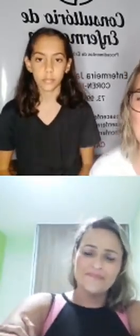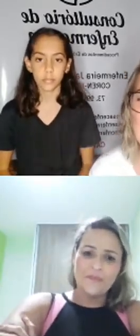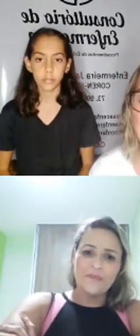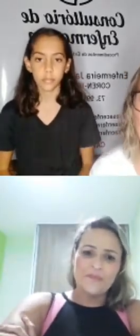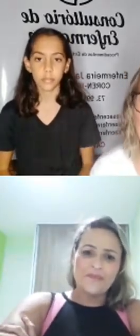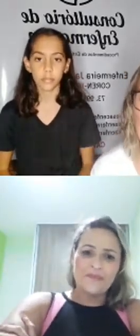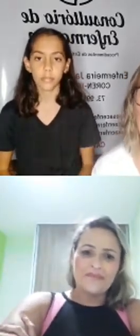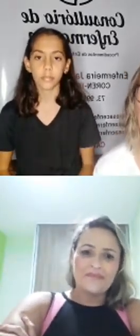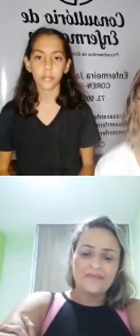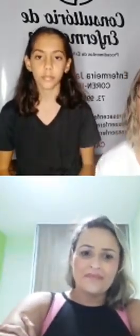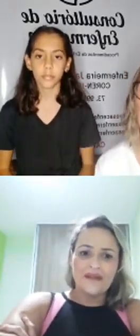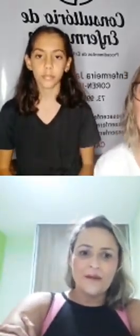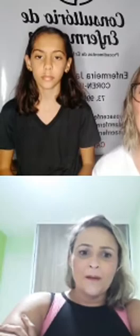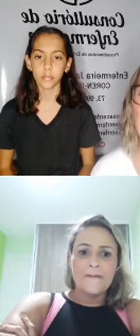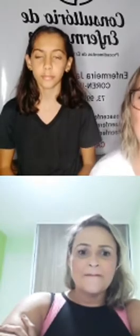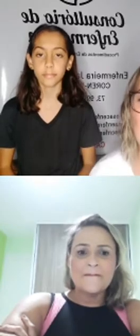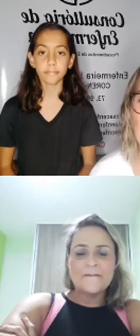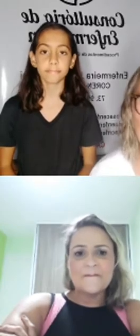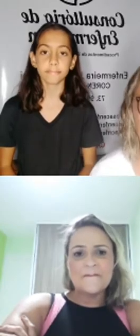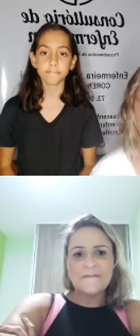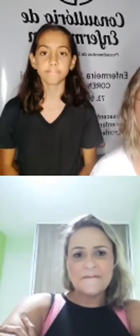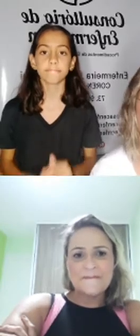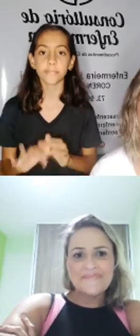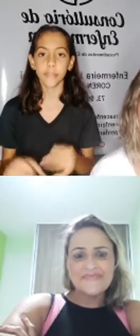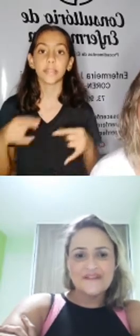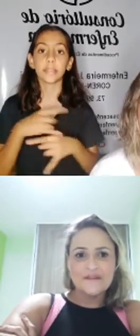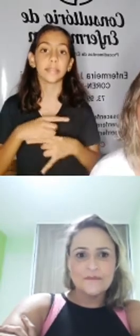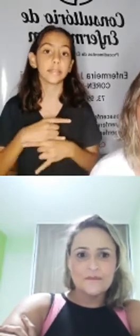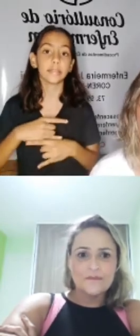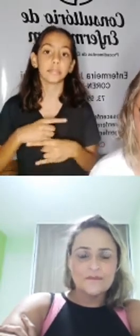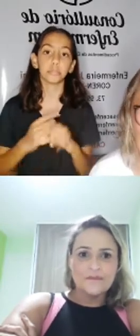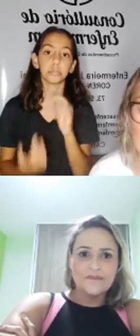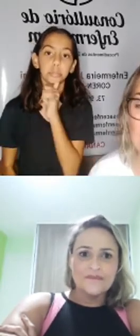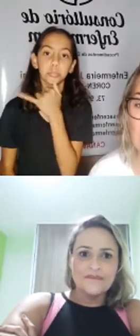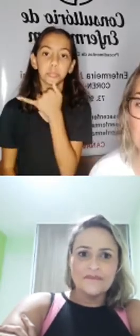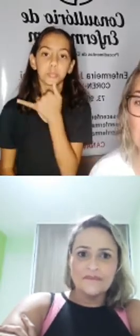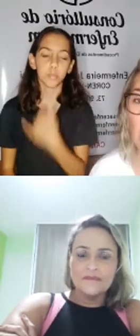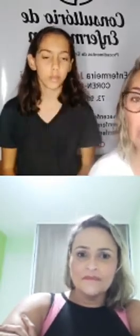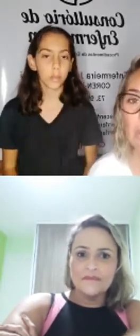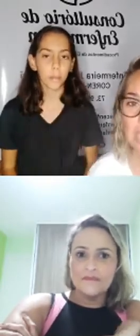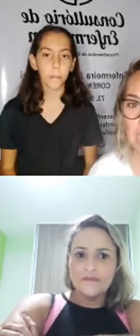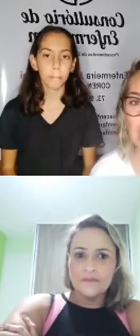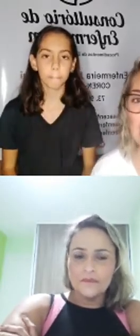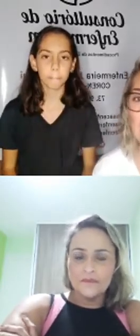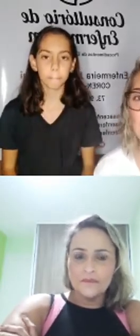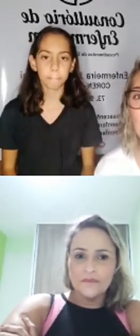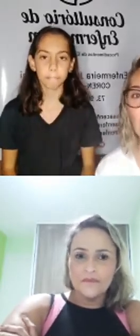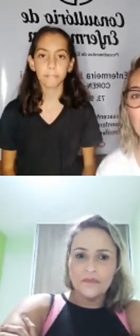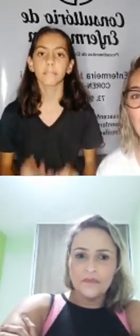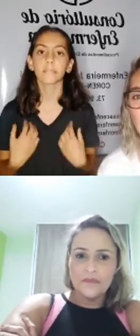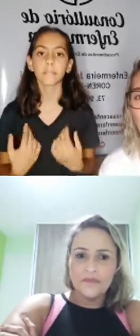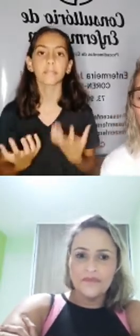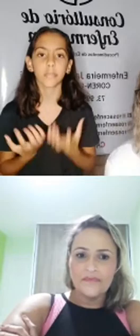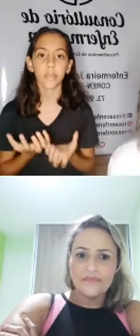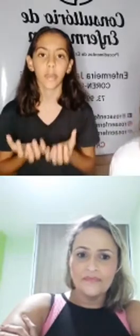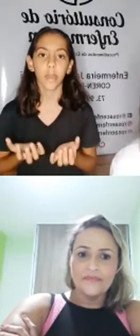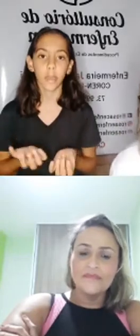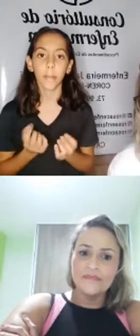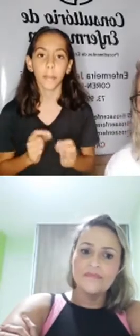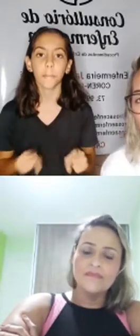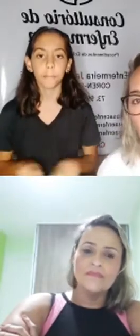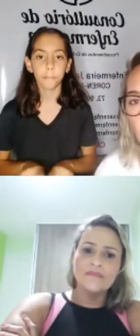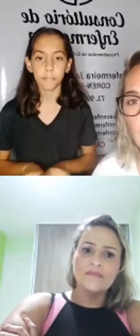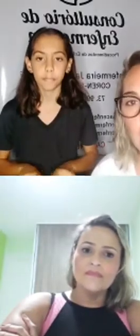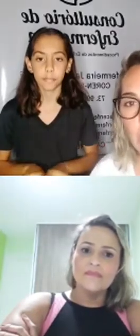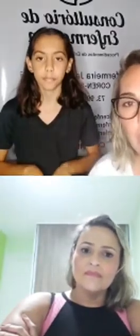da nossa live. Eu vou... Se você quiser fazer alguma consideração, né? Também dizer